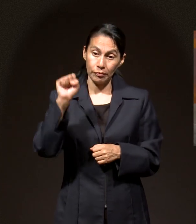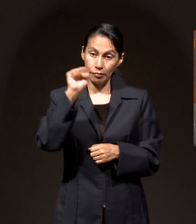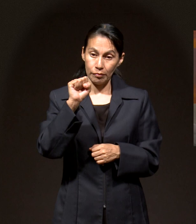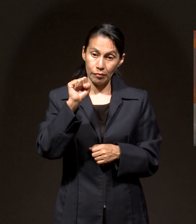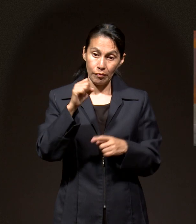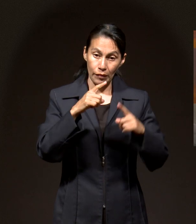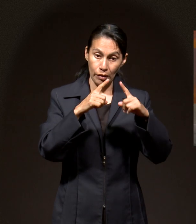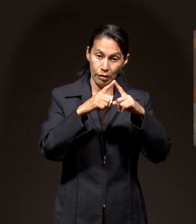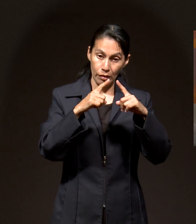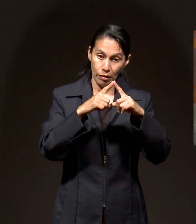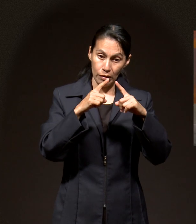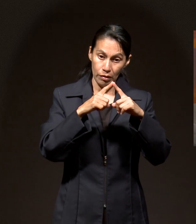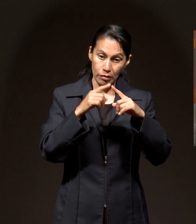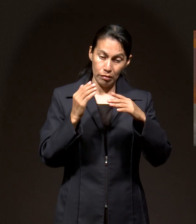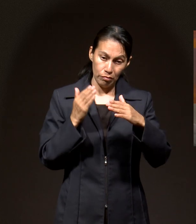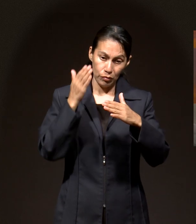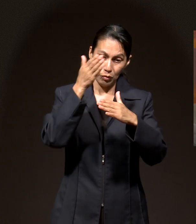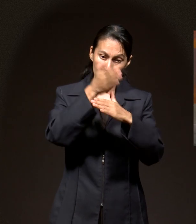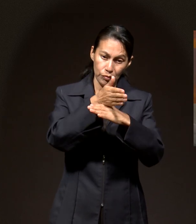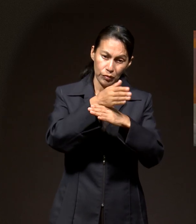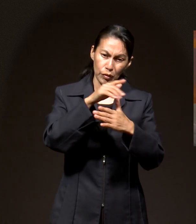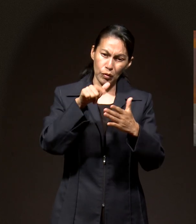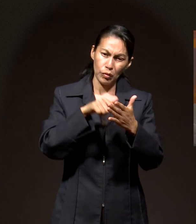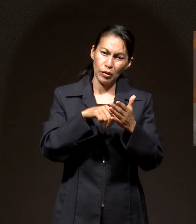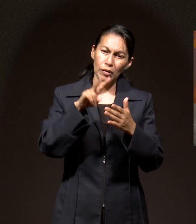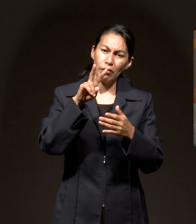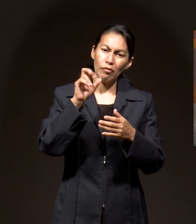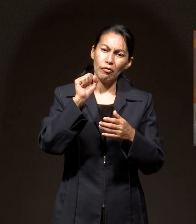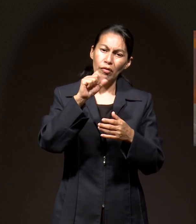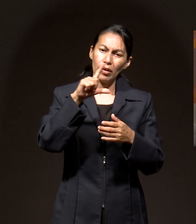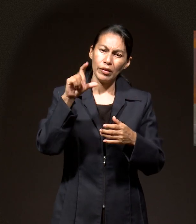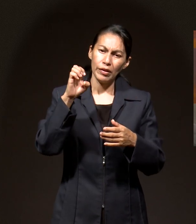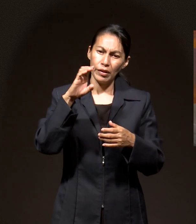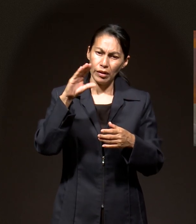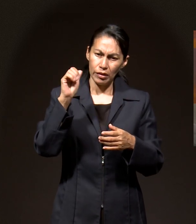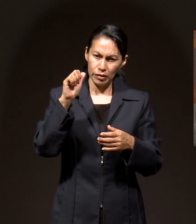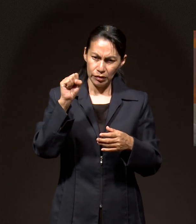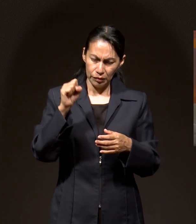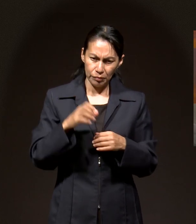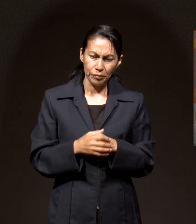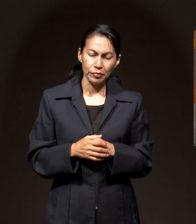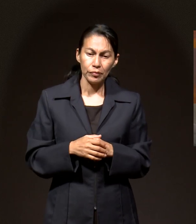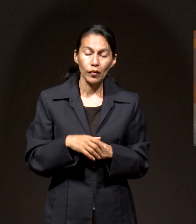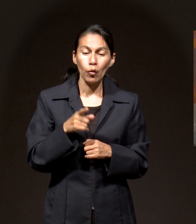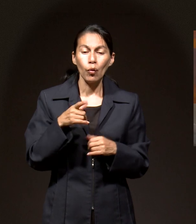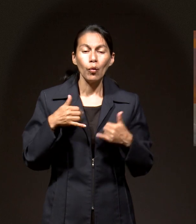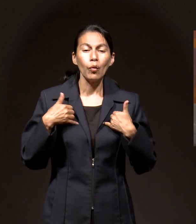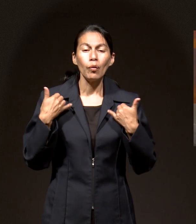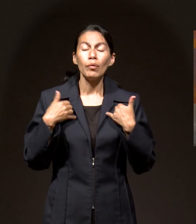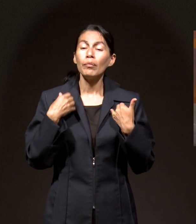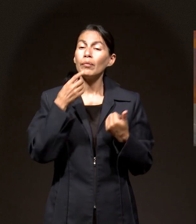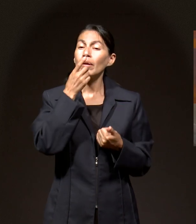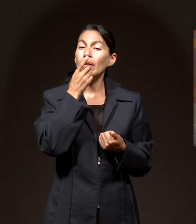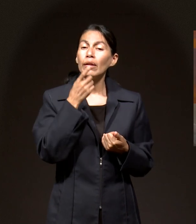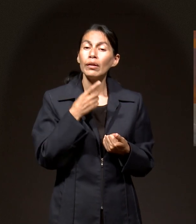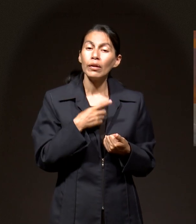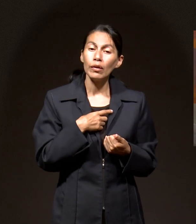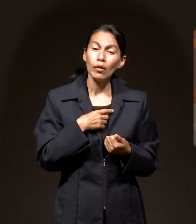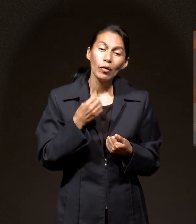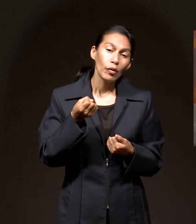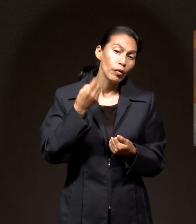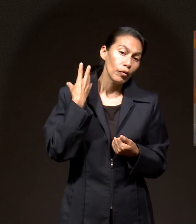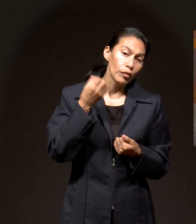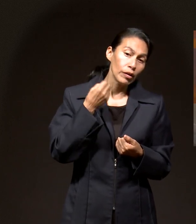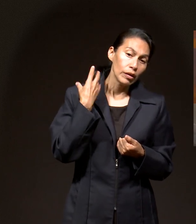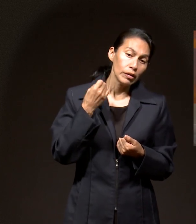Un sábado vino un coro a la iglesia que yo asistía allá en Vallecas, en Madrid. España, en Madrid. Uh-huh. Y un chico del